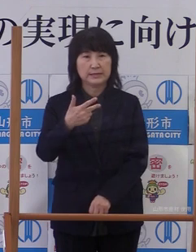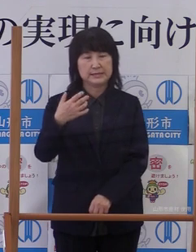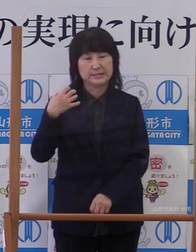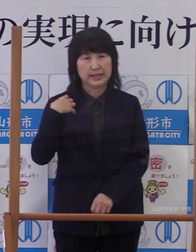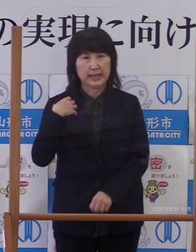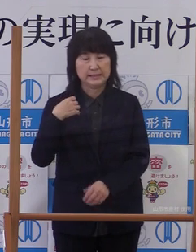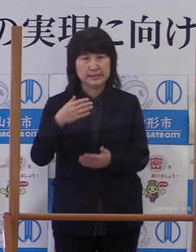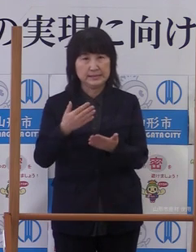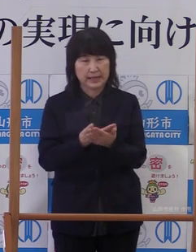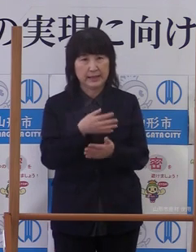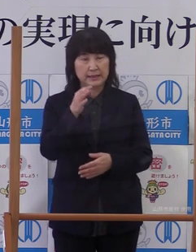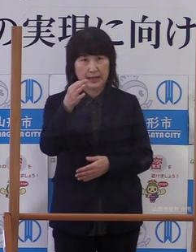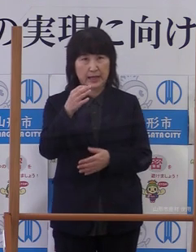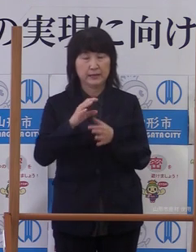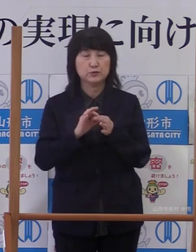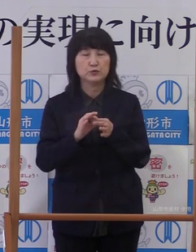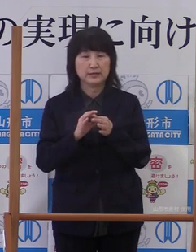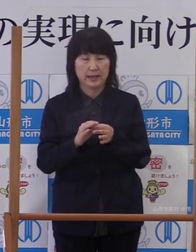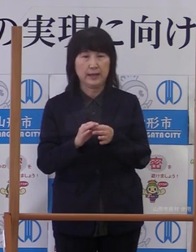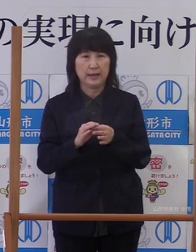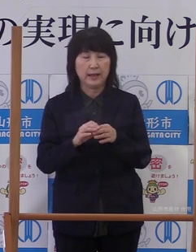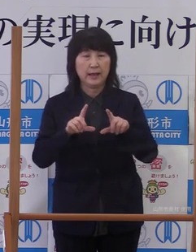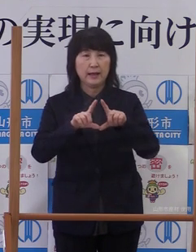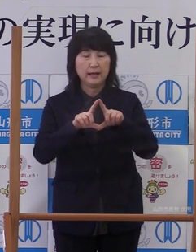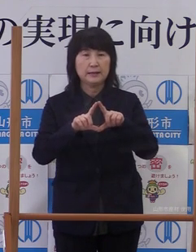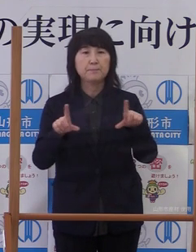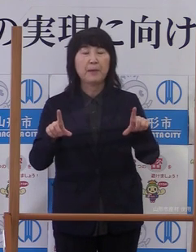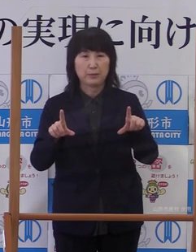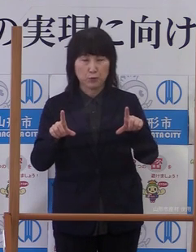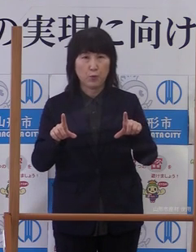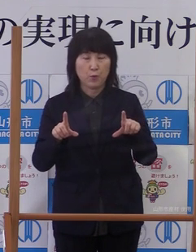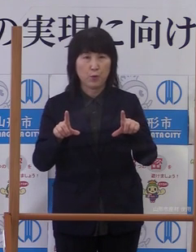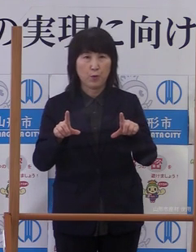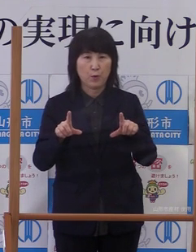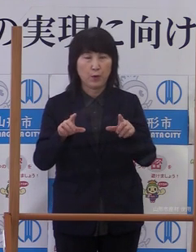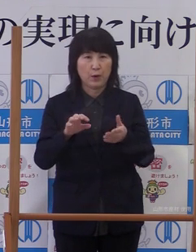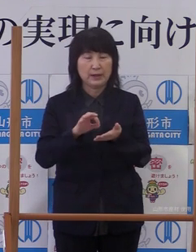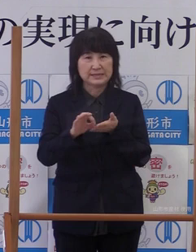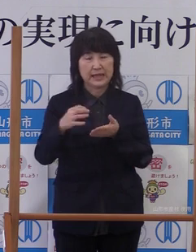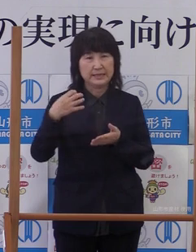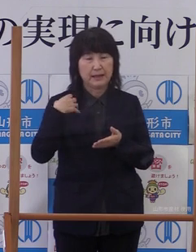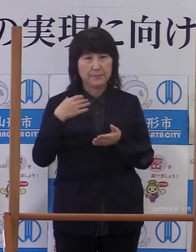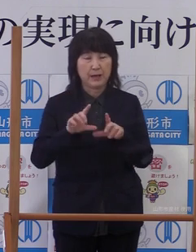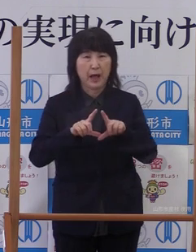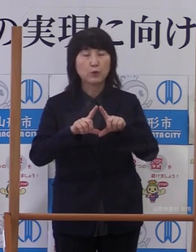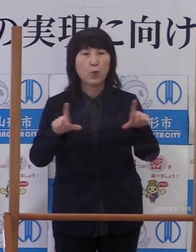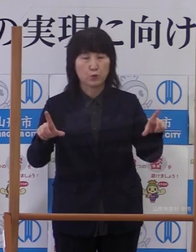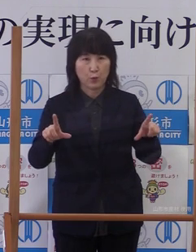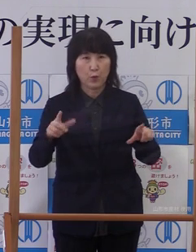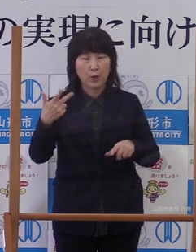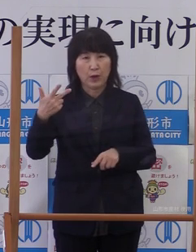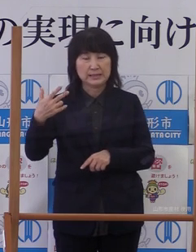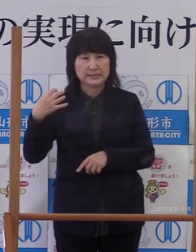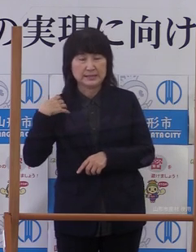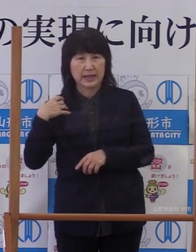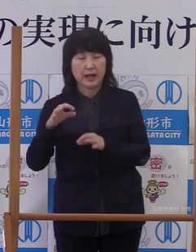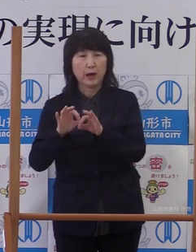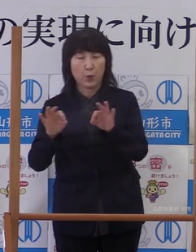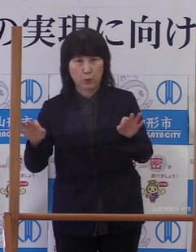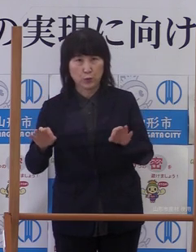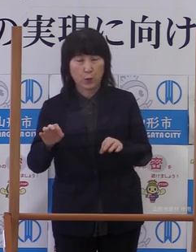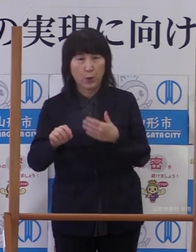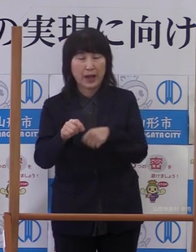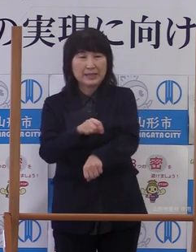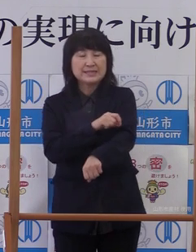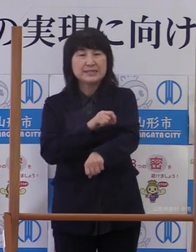につきましては、一般の債券発行と 資債の発行とですね、あと臨時財